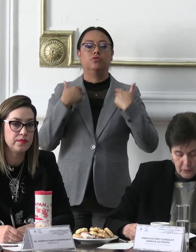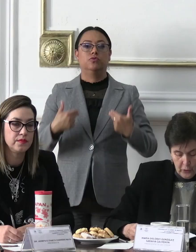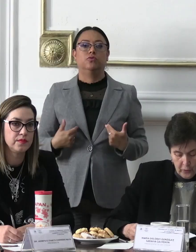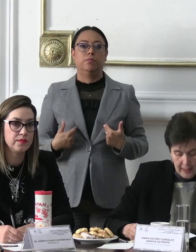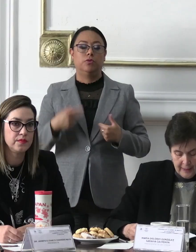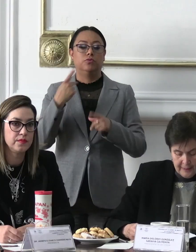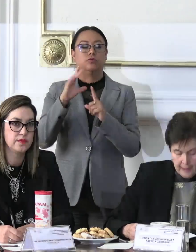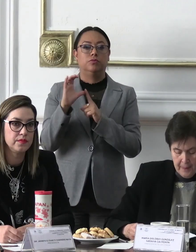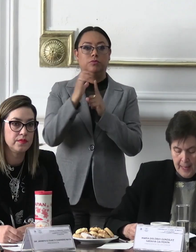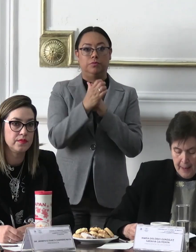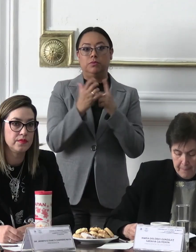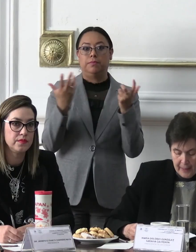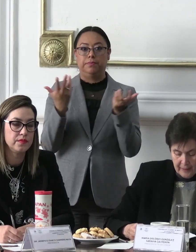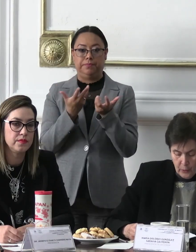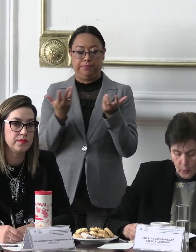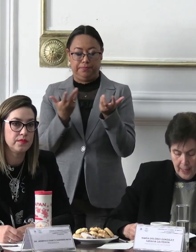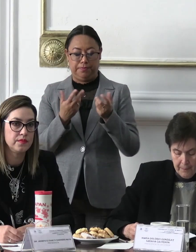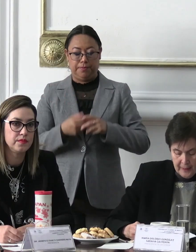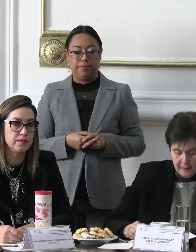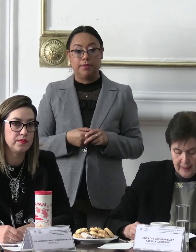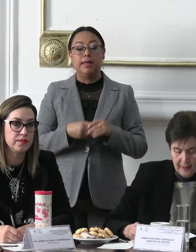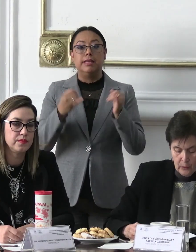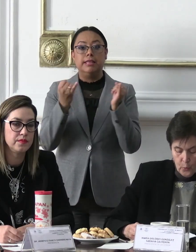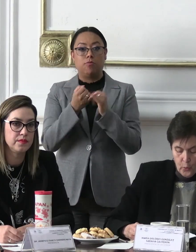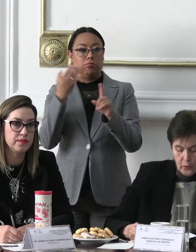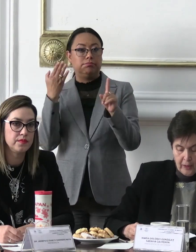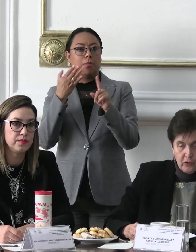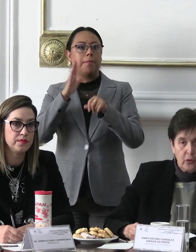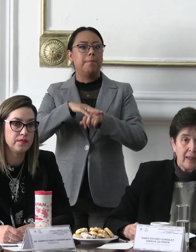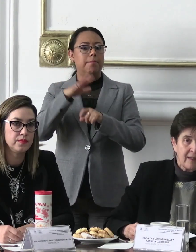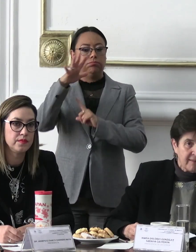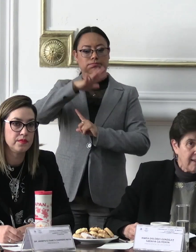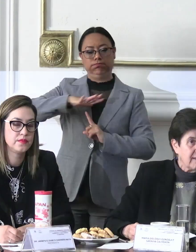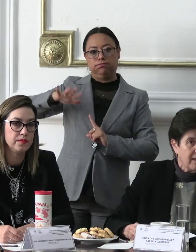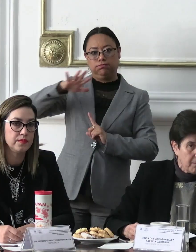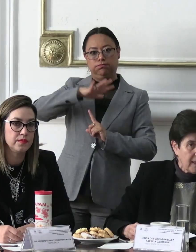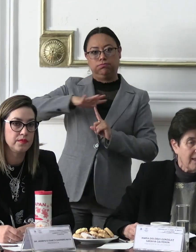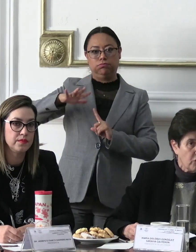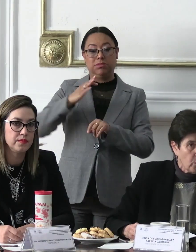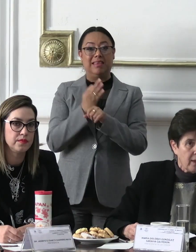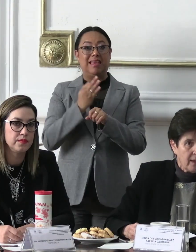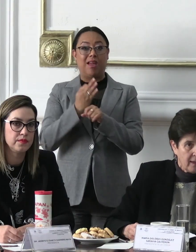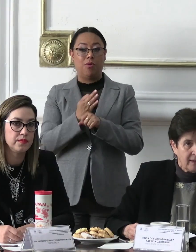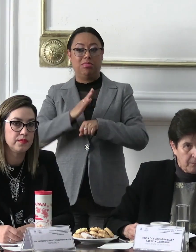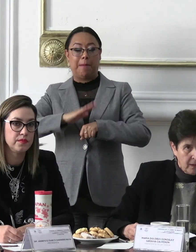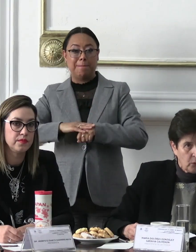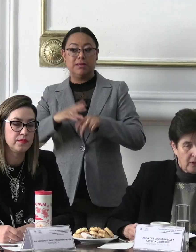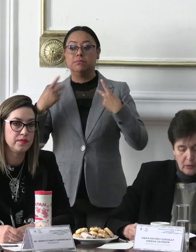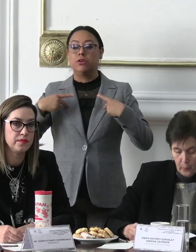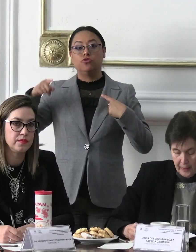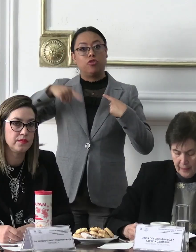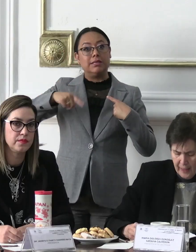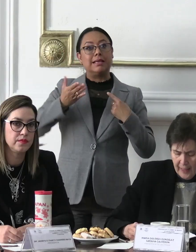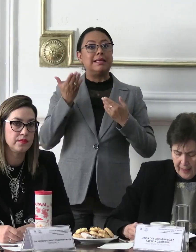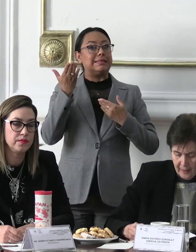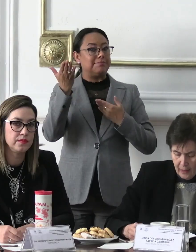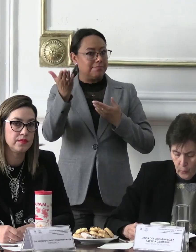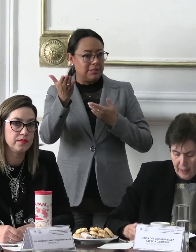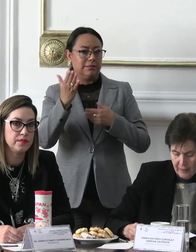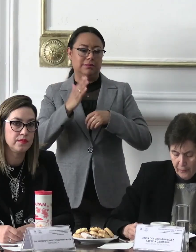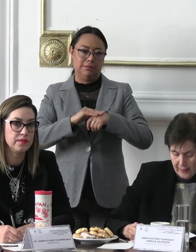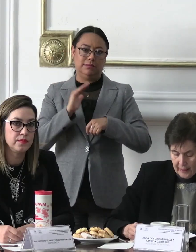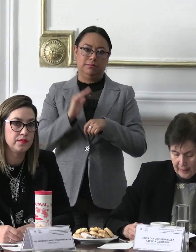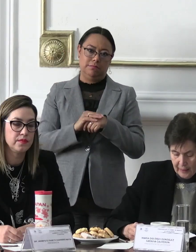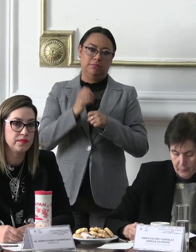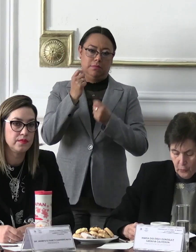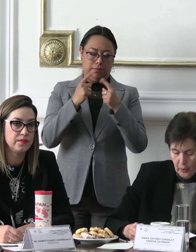que la Comisión realiza, particularmente en un contexto de creciente demanda ciudadana. También ustedes lo verán en